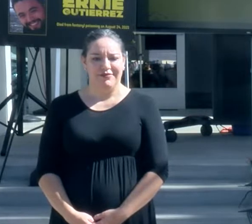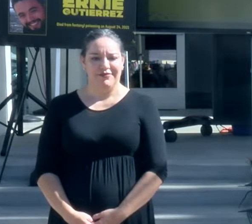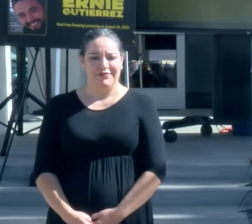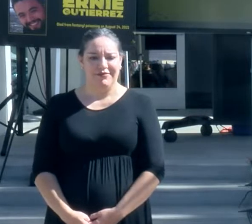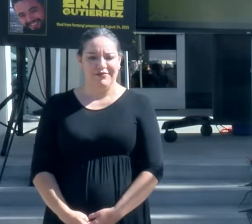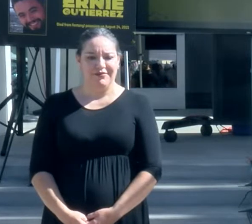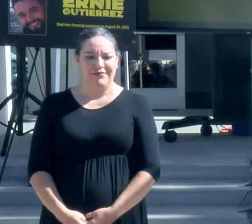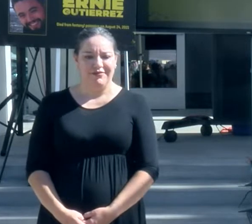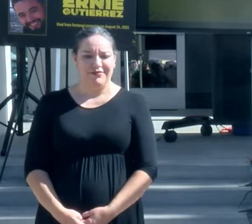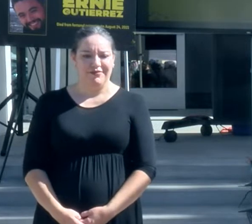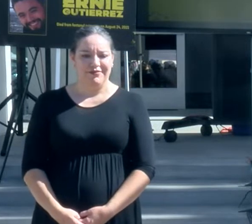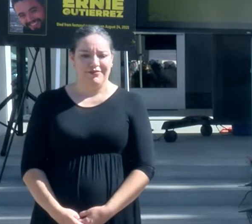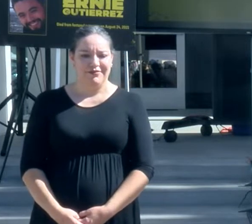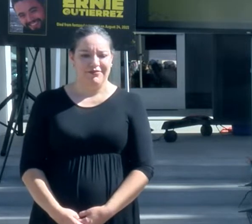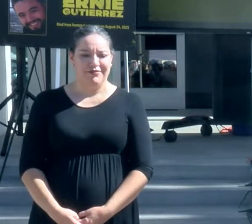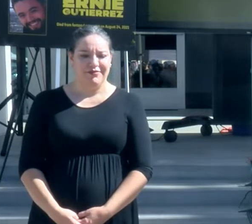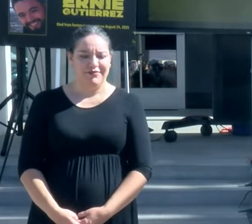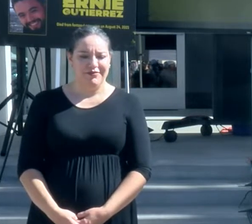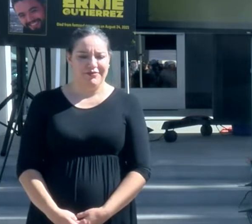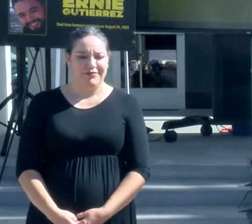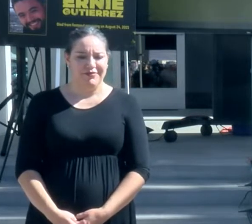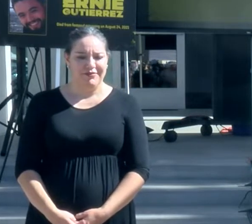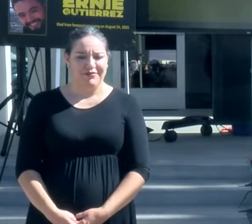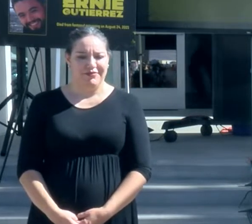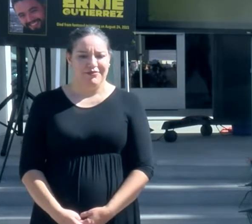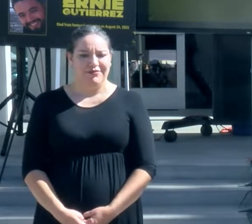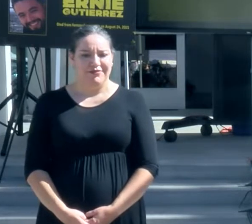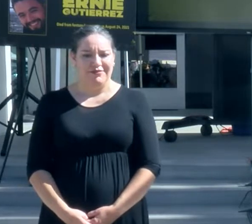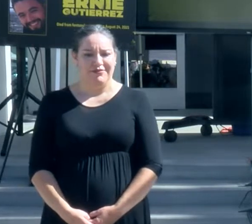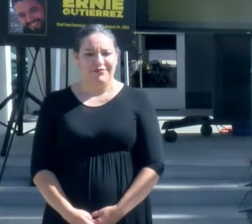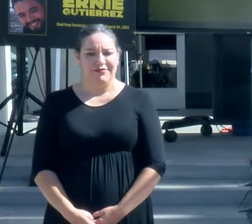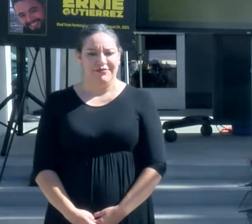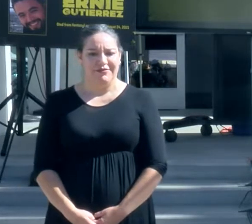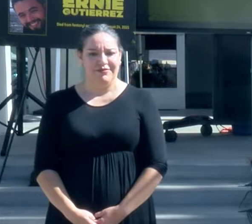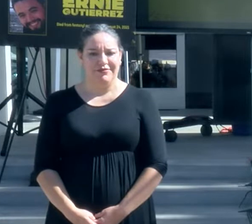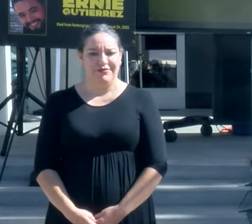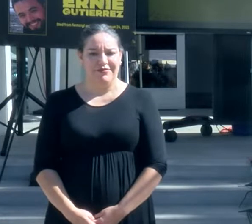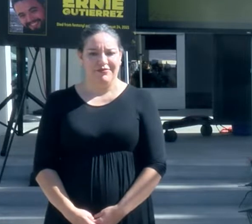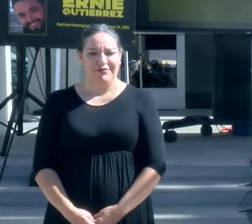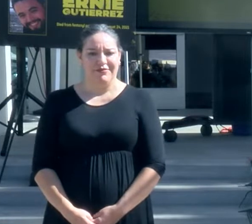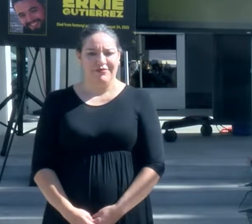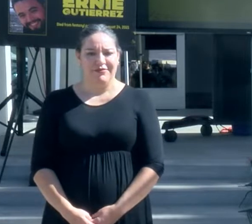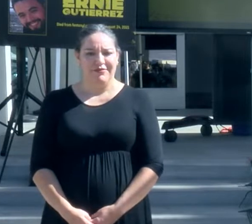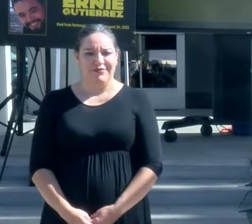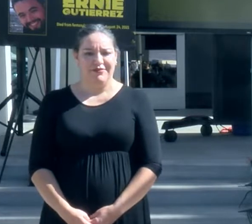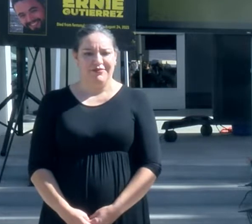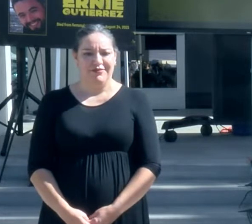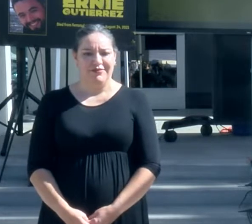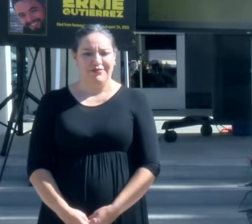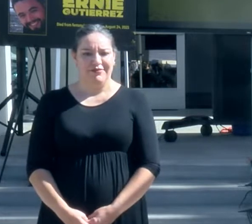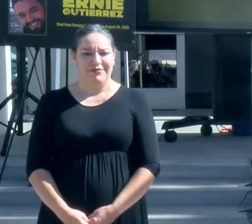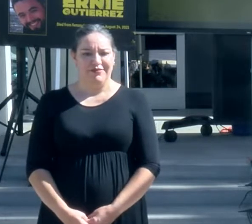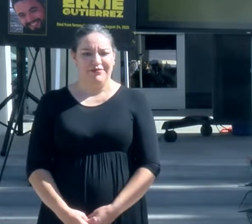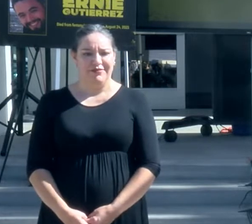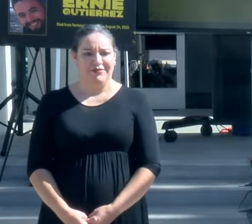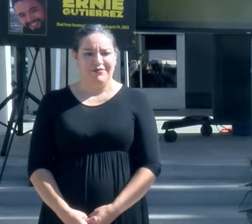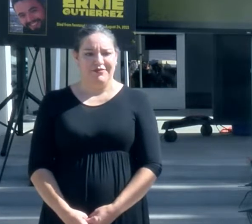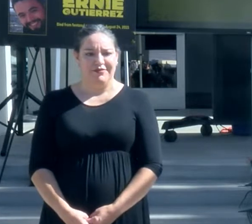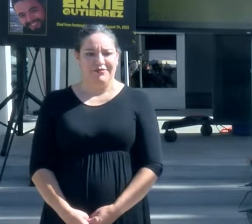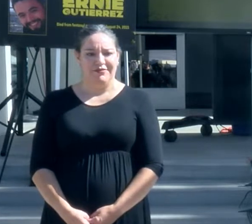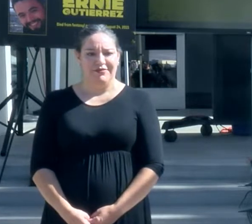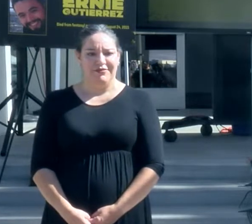ha sido eficaz al ser administrado en pacientes con sobredosis antes de llegar los